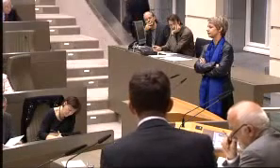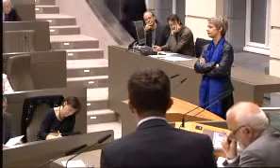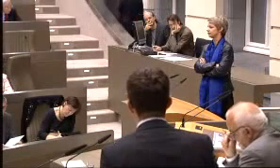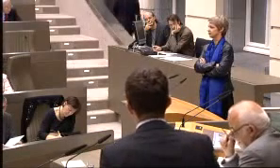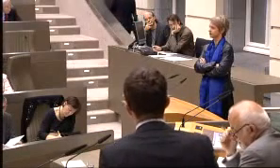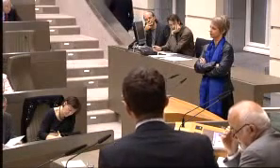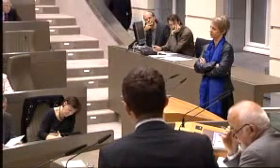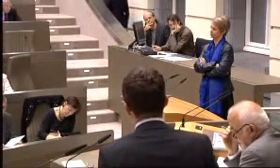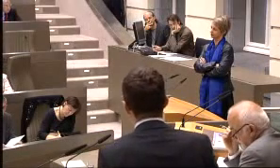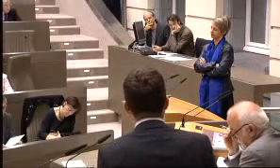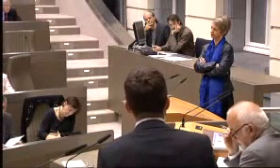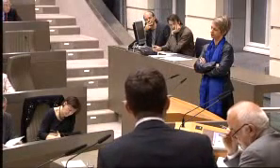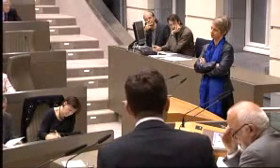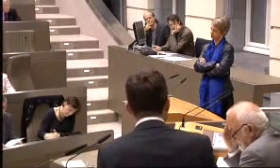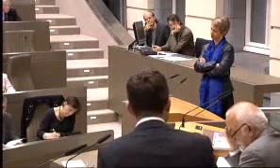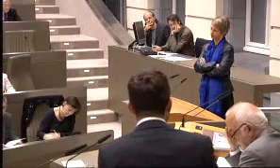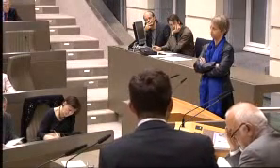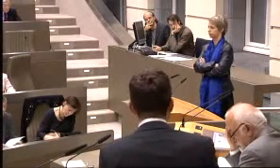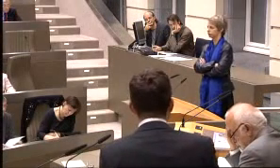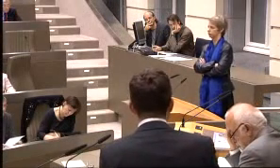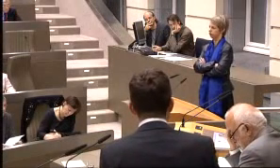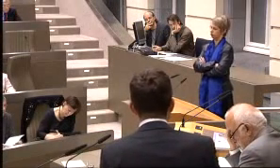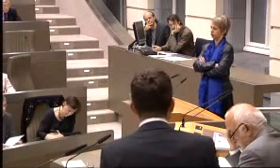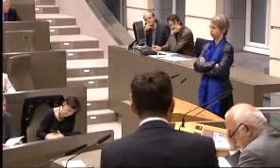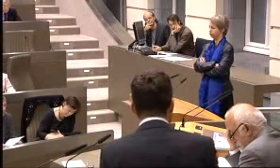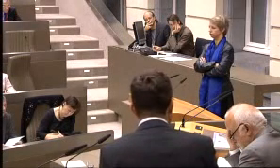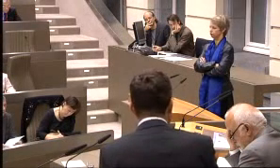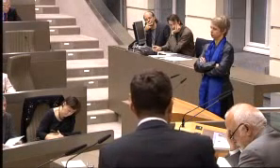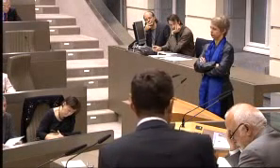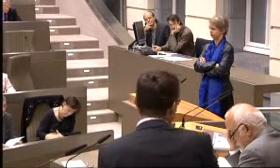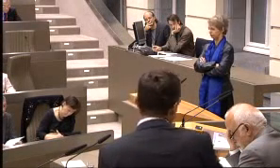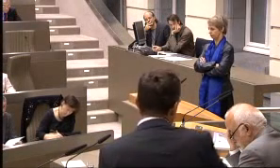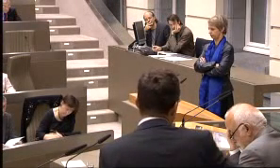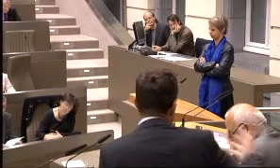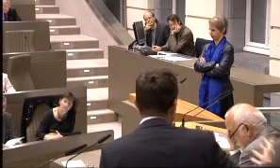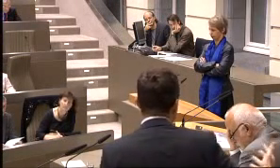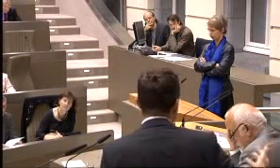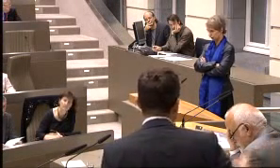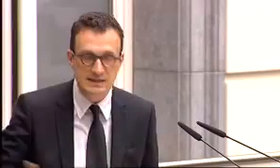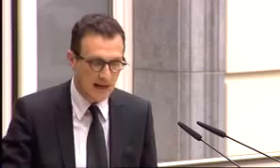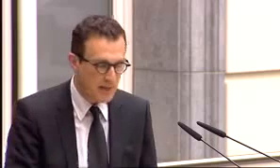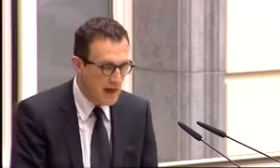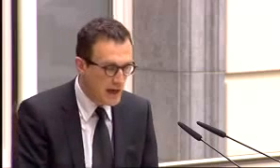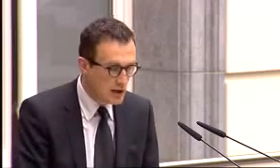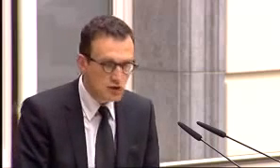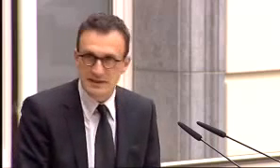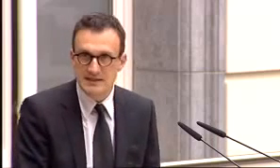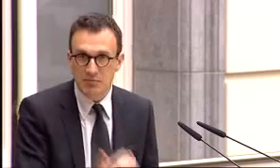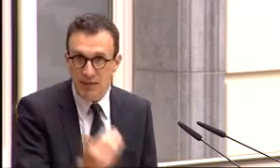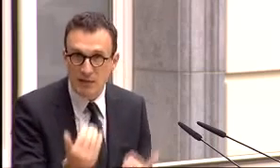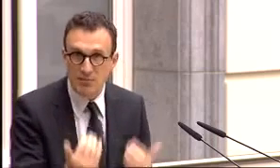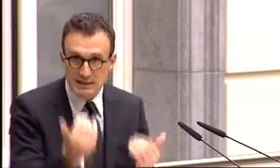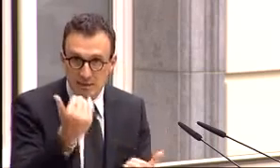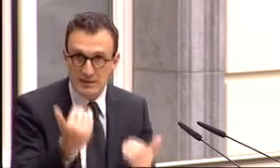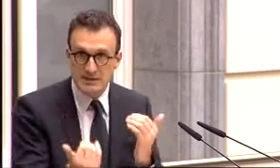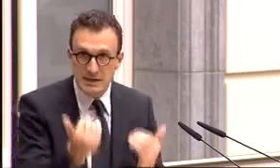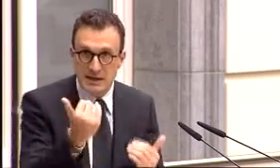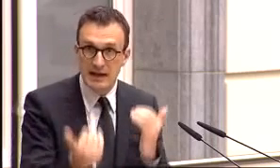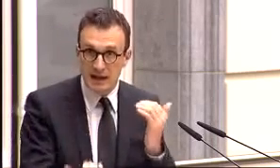en zelfredzaamheid vereisen om op eigen kracht toch u veilig te kunnen stellen. Dus dat zijn beide principes die gelden